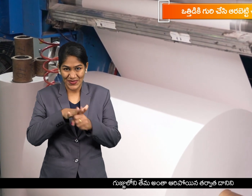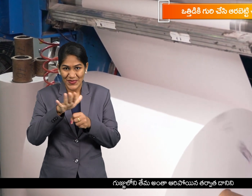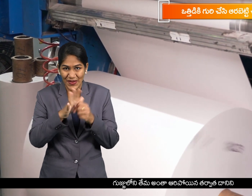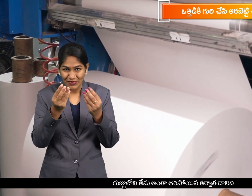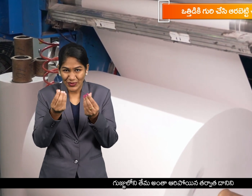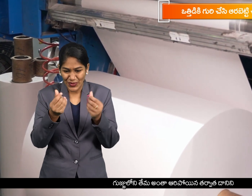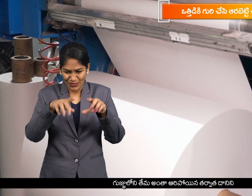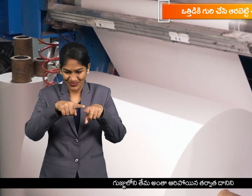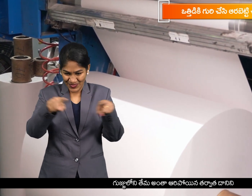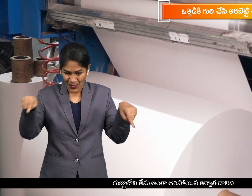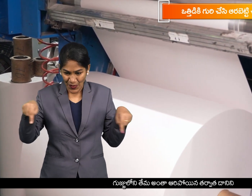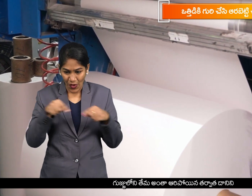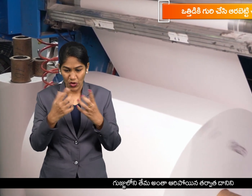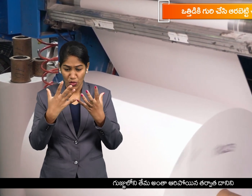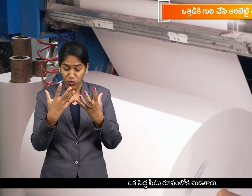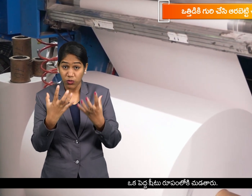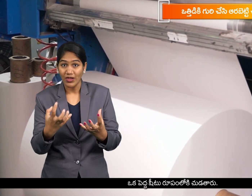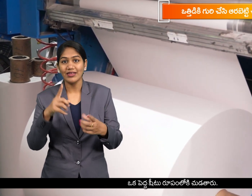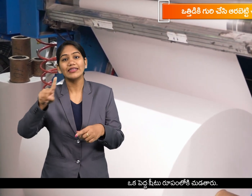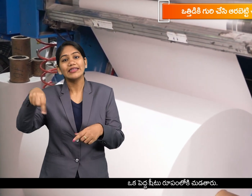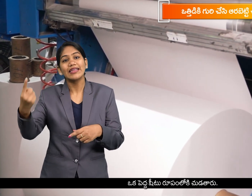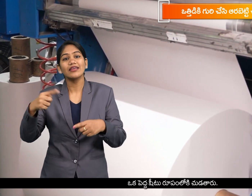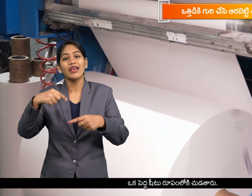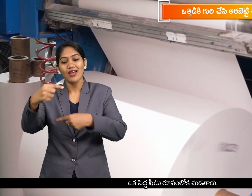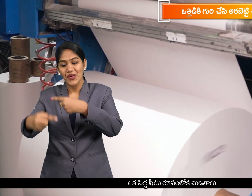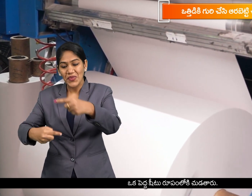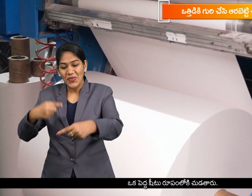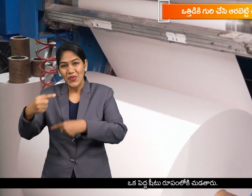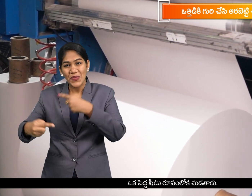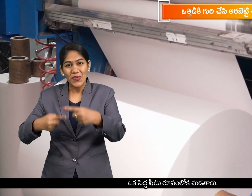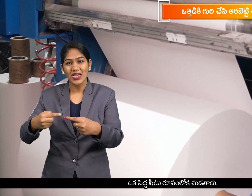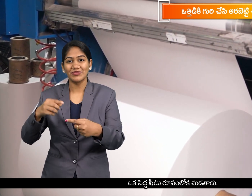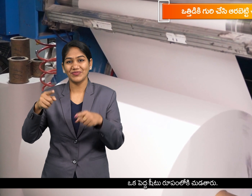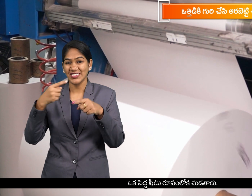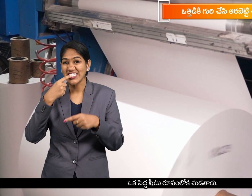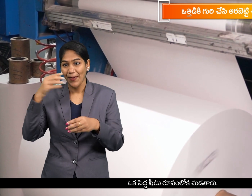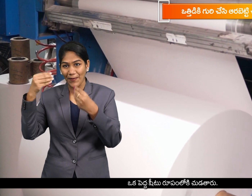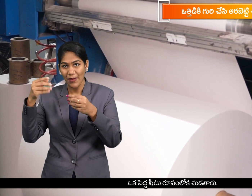గుజ్జులోని తేమంతా ఆరిపోయి తర్వాత దానిని పెద్ద షీటు రూపంలోకి చుడతారు.